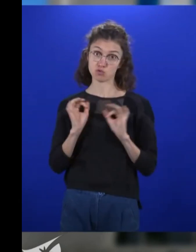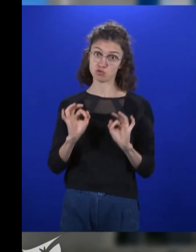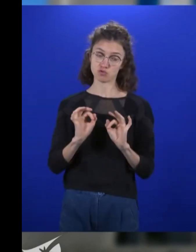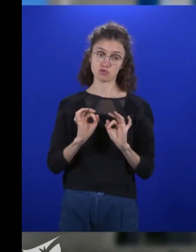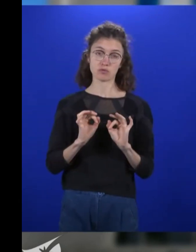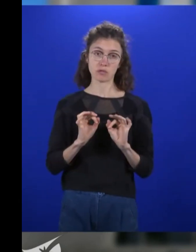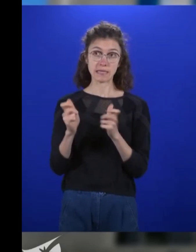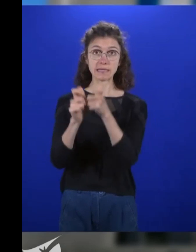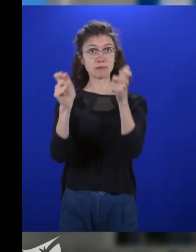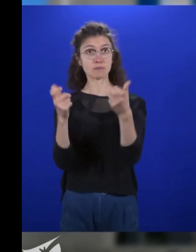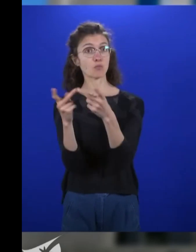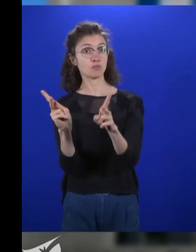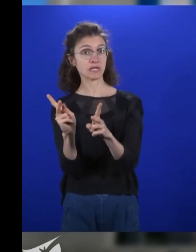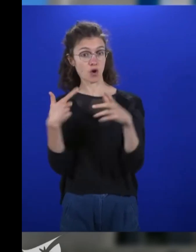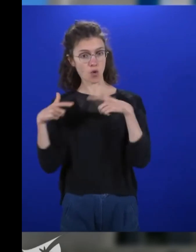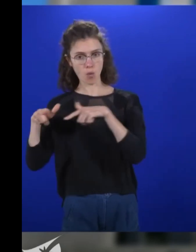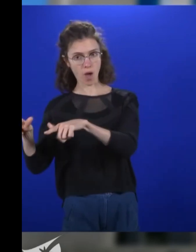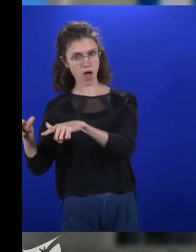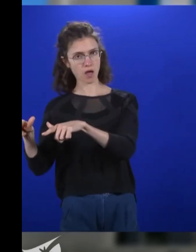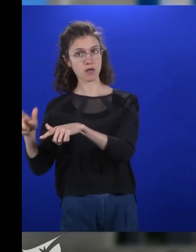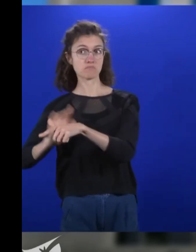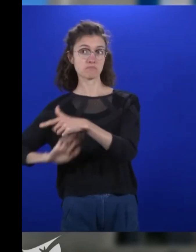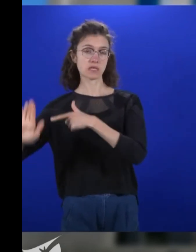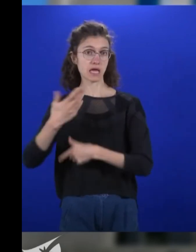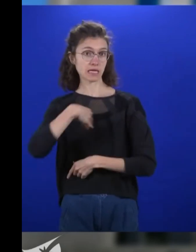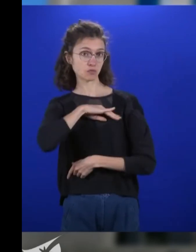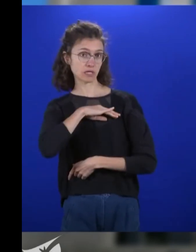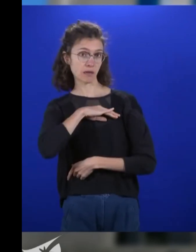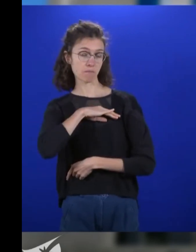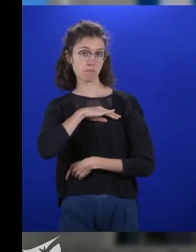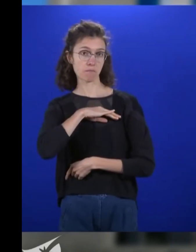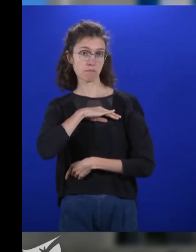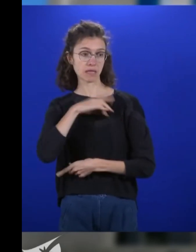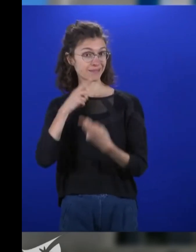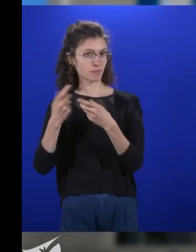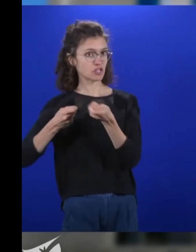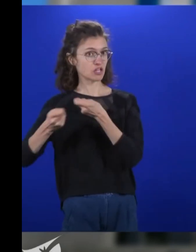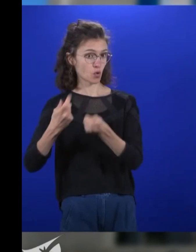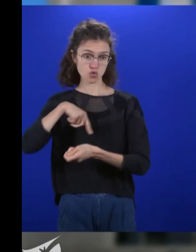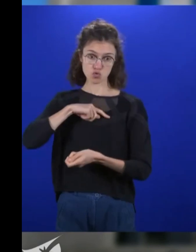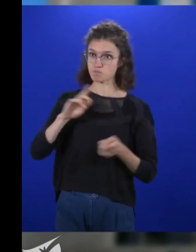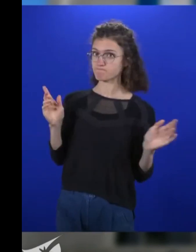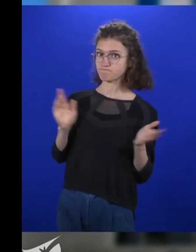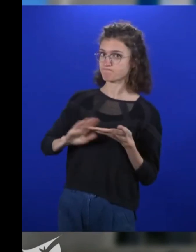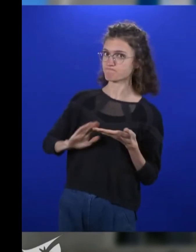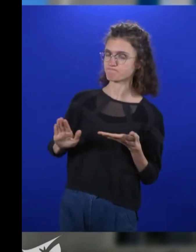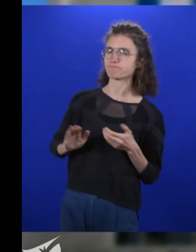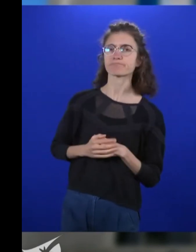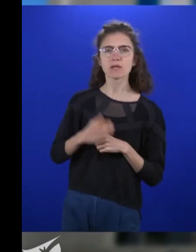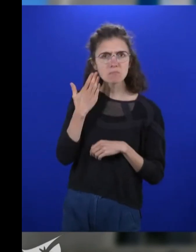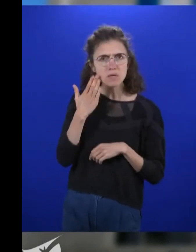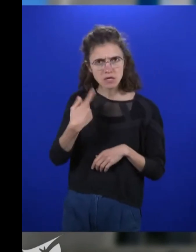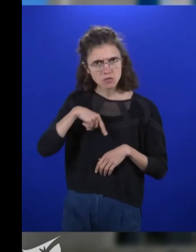Loire a le champ de compétences pour cette gestion que nos collectivités n'ont pas. Mais avons-nous réellement le choix ? En sachant que les digues de